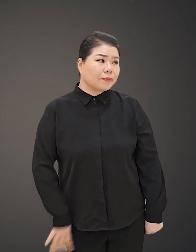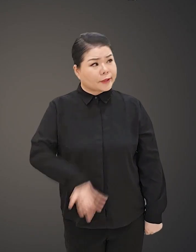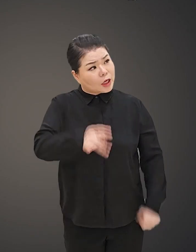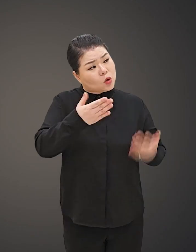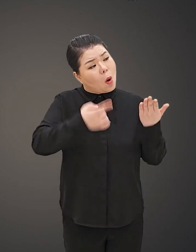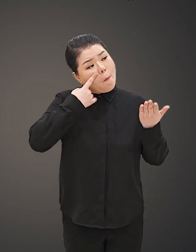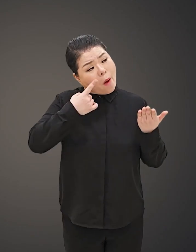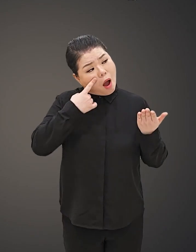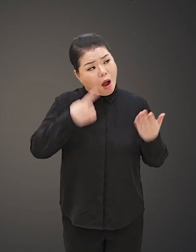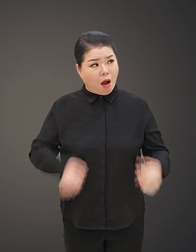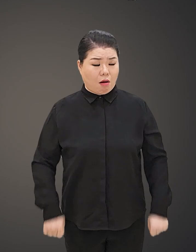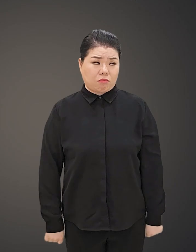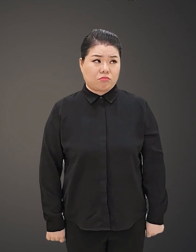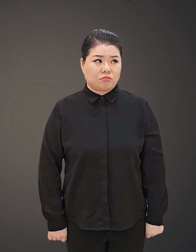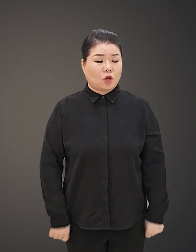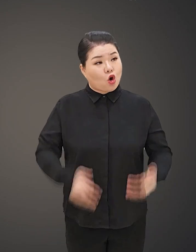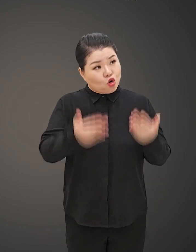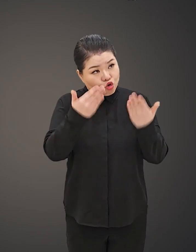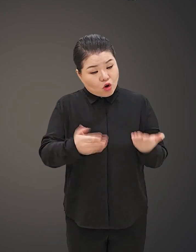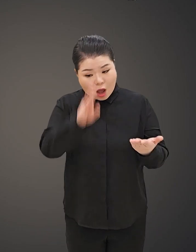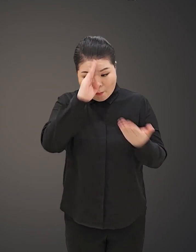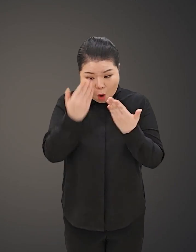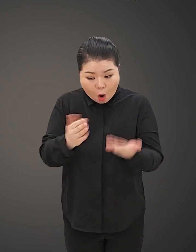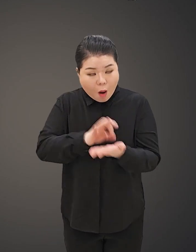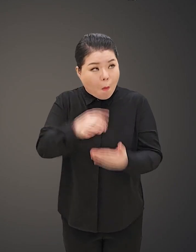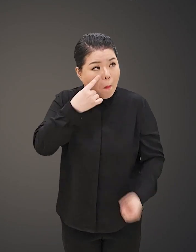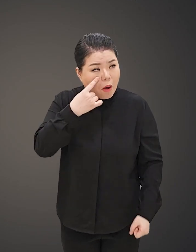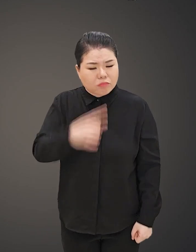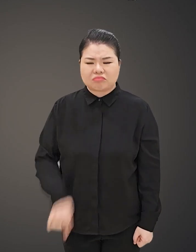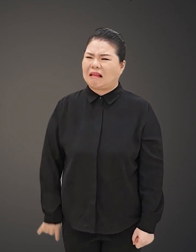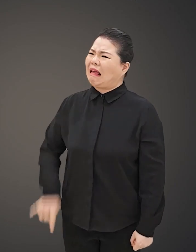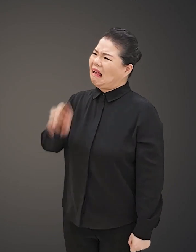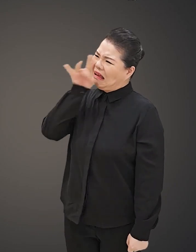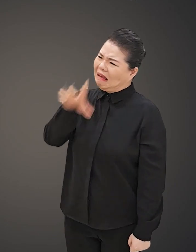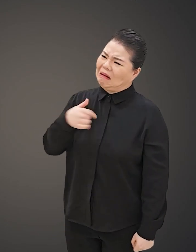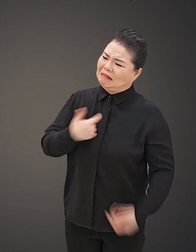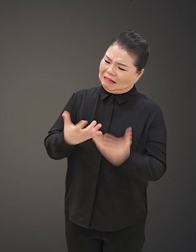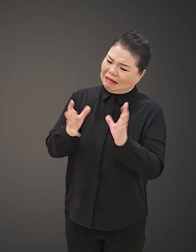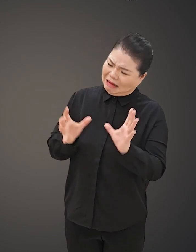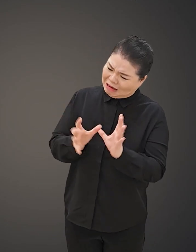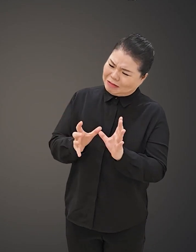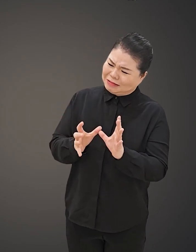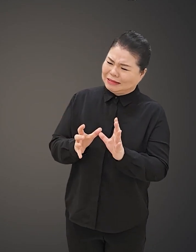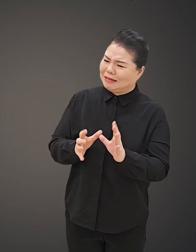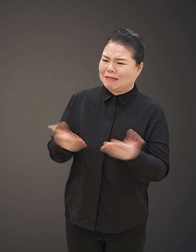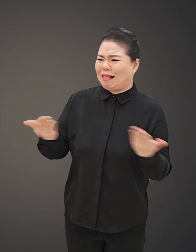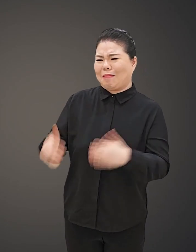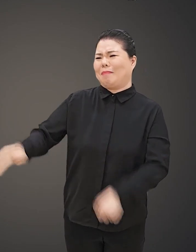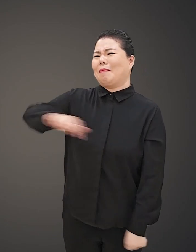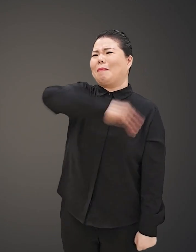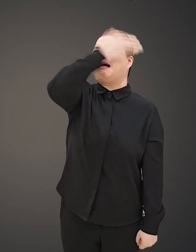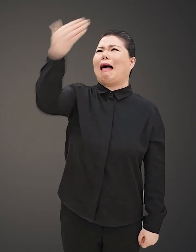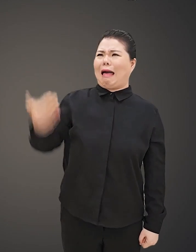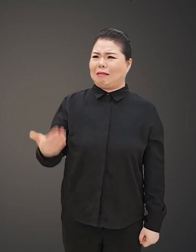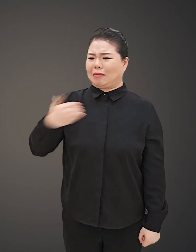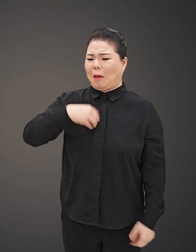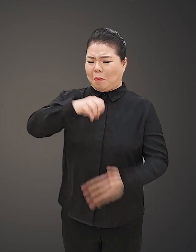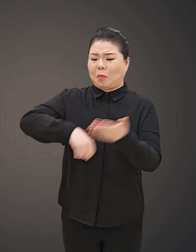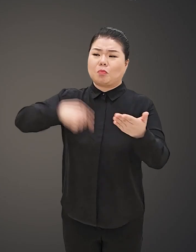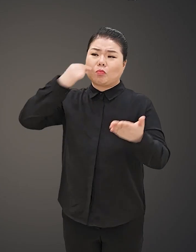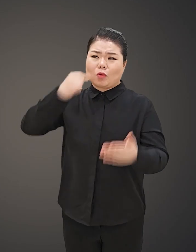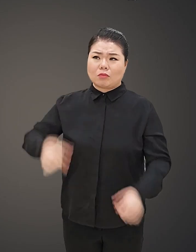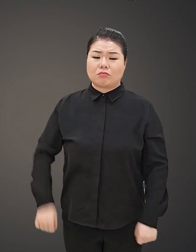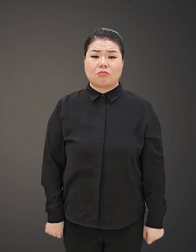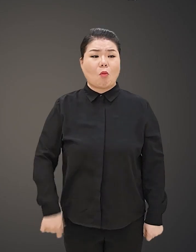좀 쉬어보면 어때? 휴가, 병가. 안 돼. 요즘 우리 팀 헬이라 나까지 빠질 수가 없어.